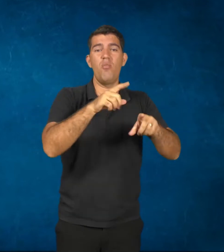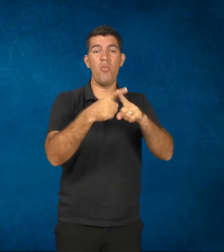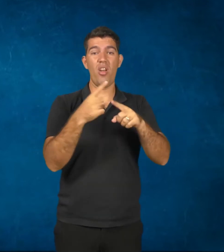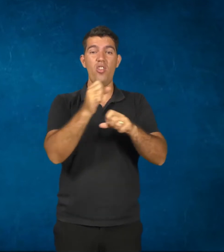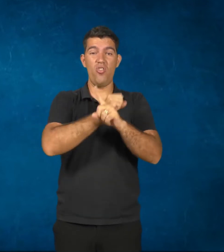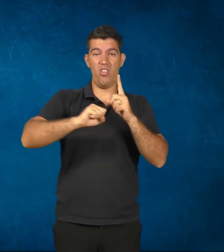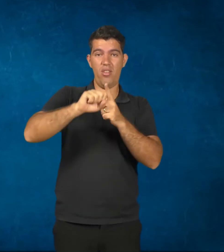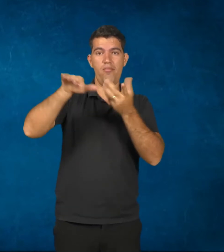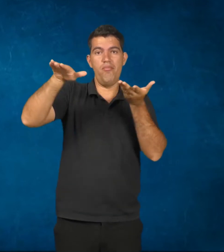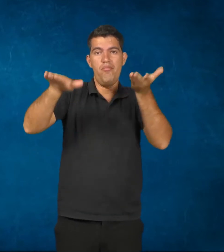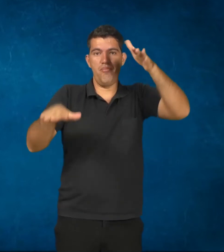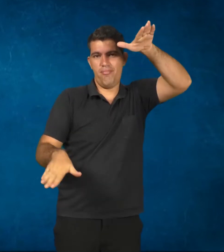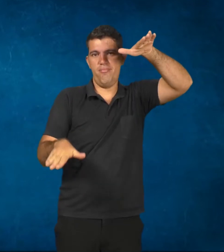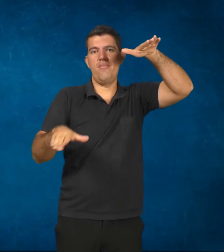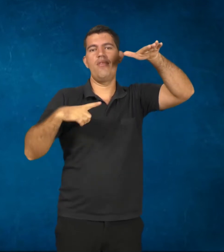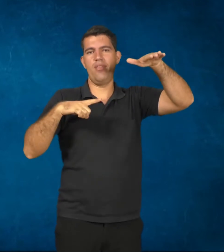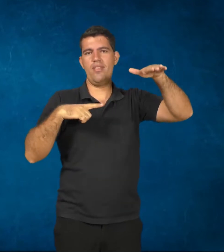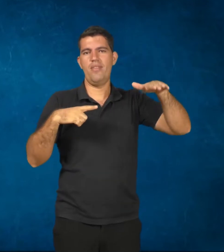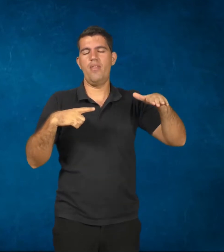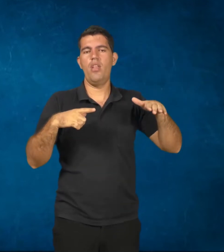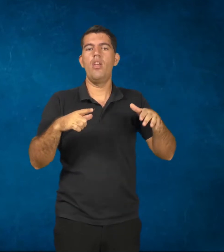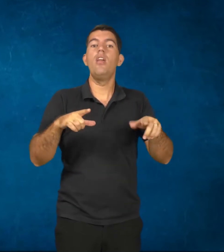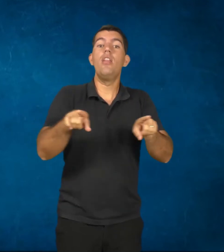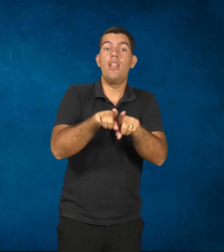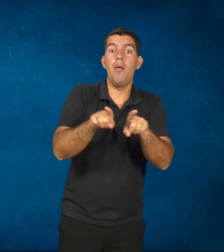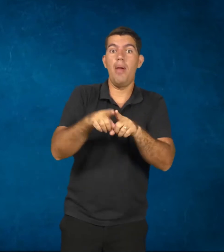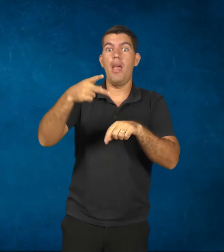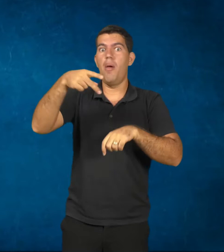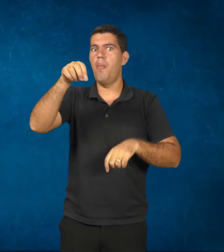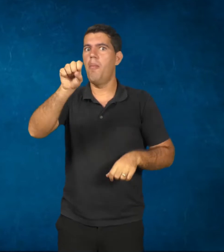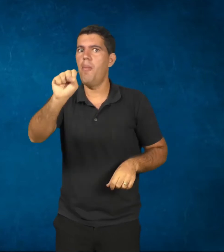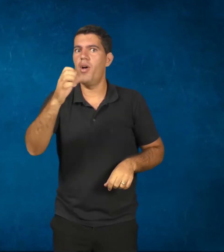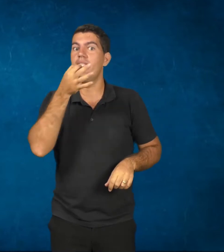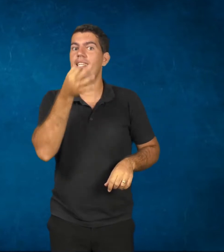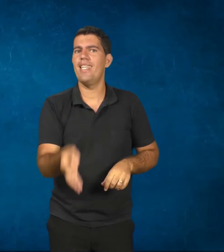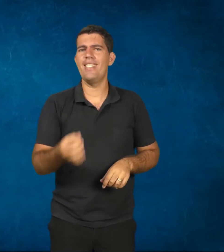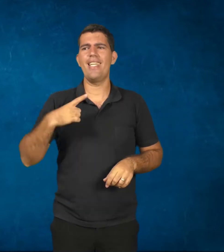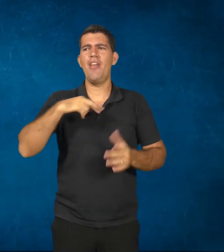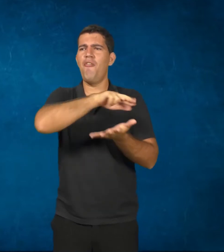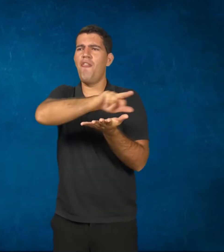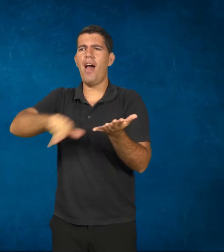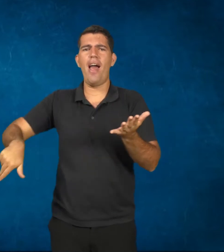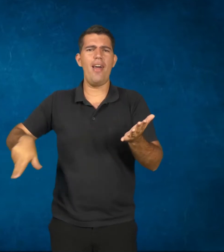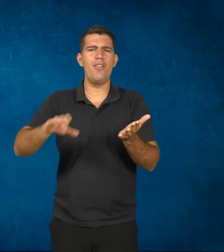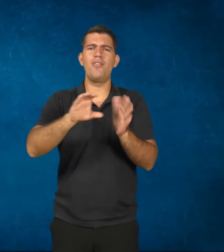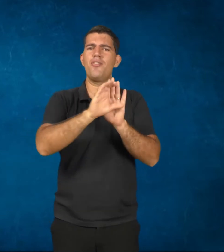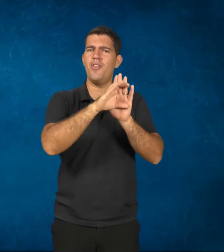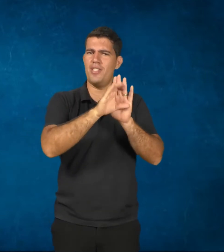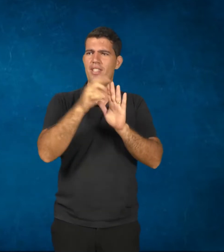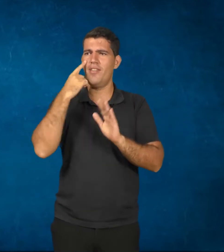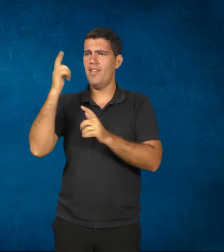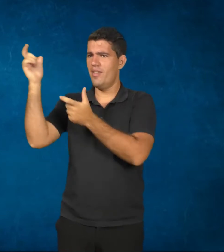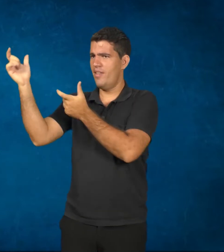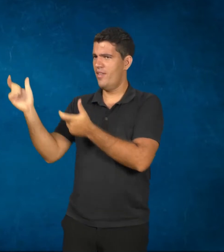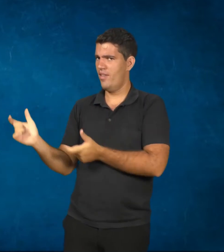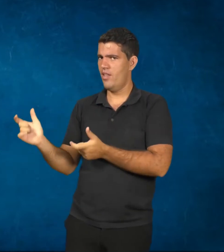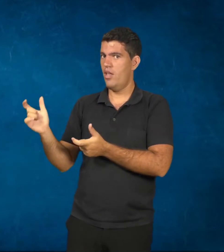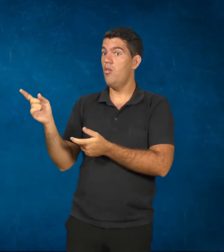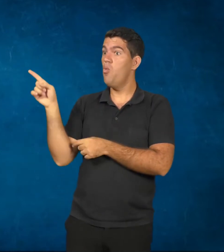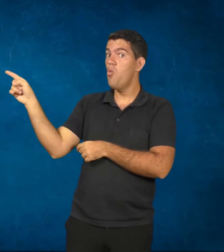desigualdade social. Na pós-crítica temos diversos conceitos: identidade, alteridade, que permite compreender o mundo a